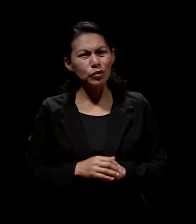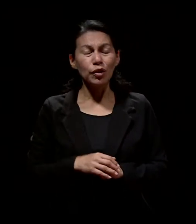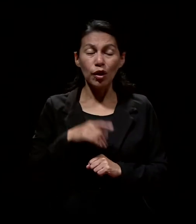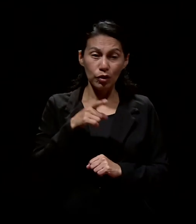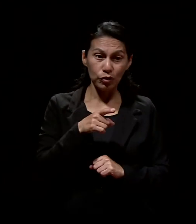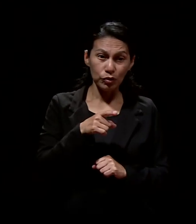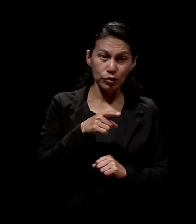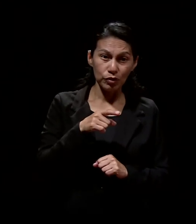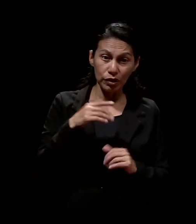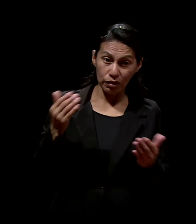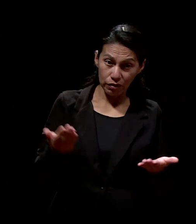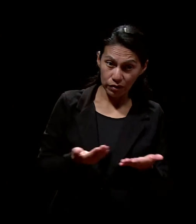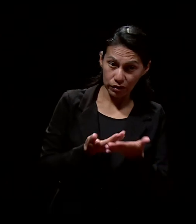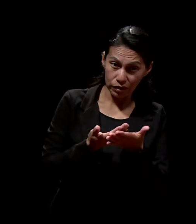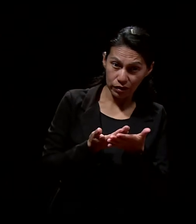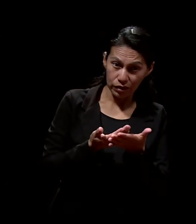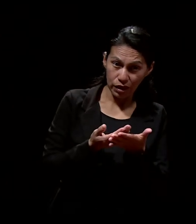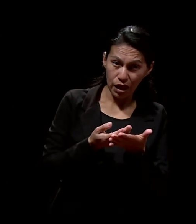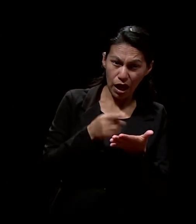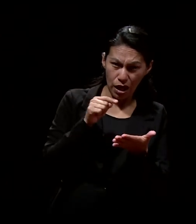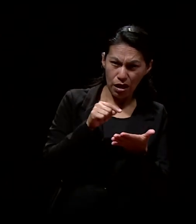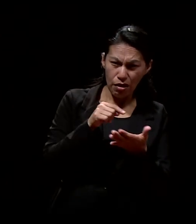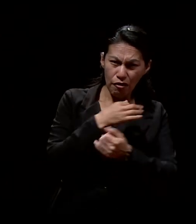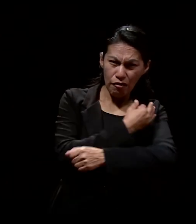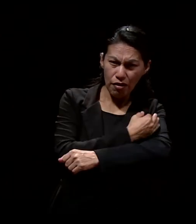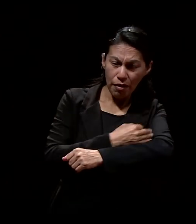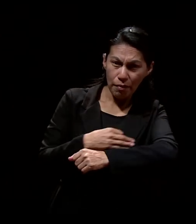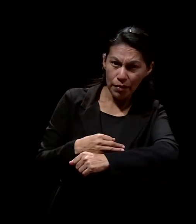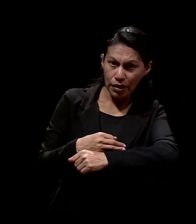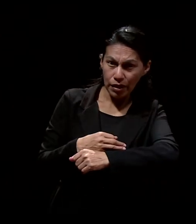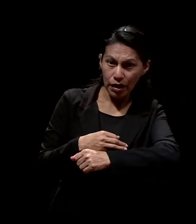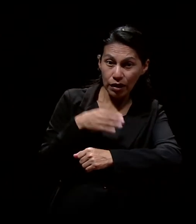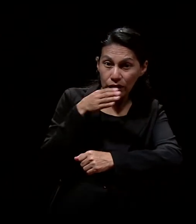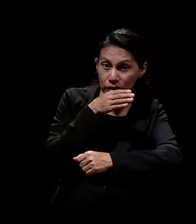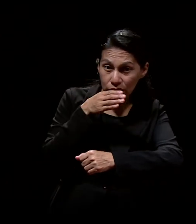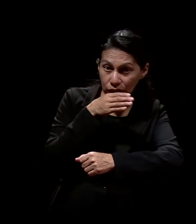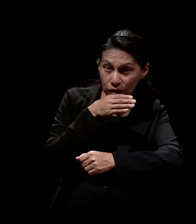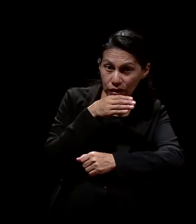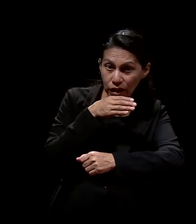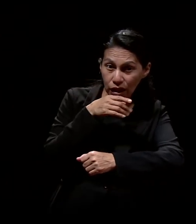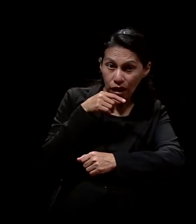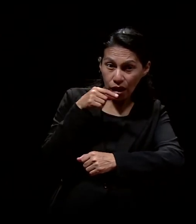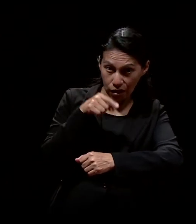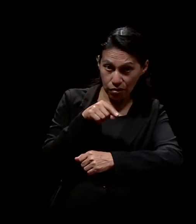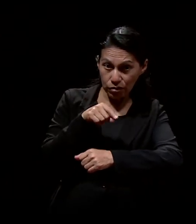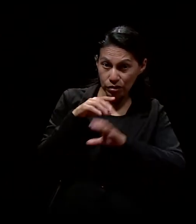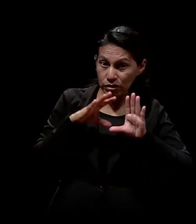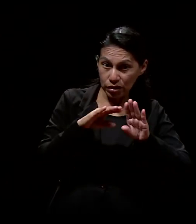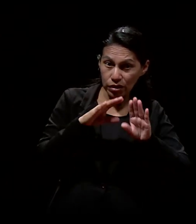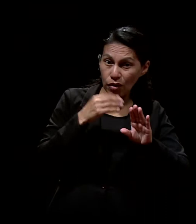Maravilloso. Y dime, ¿tú naciste en el seno de una familia cristiana donde